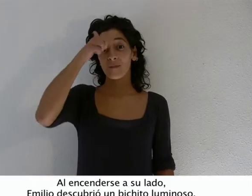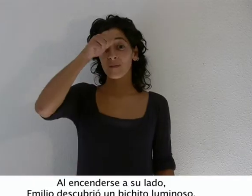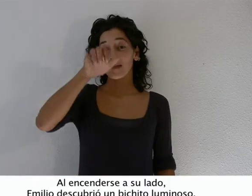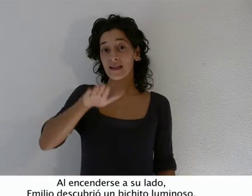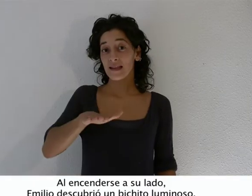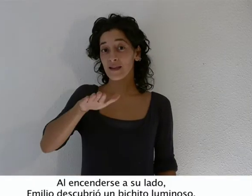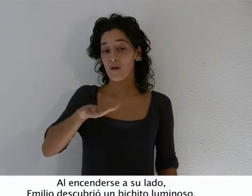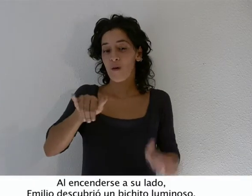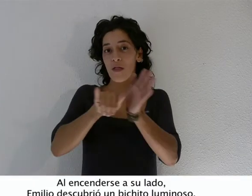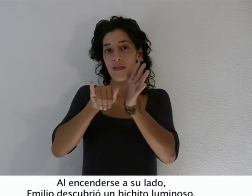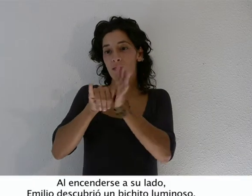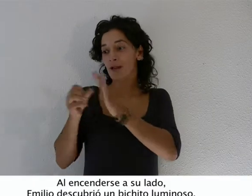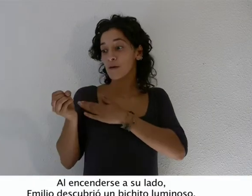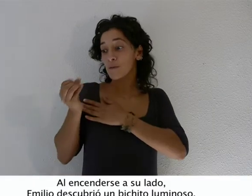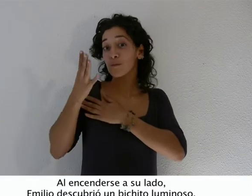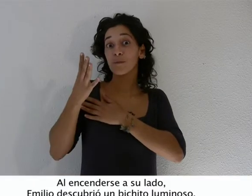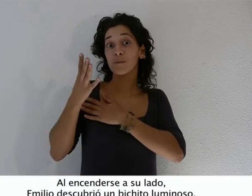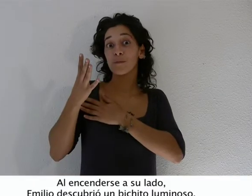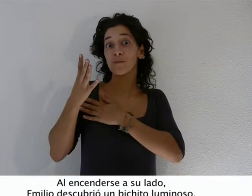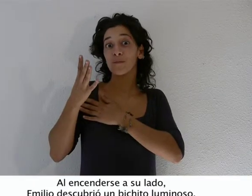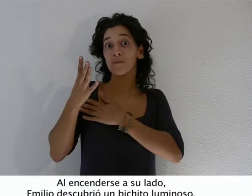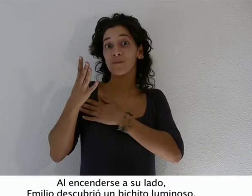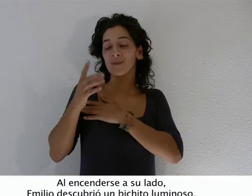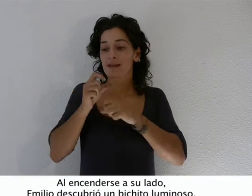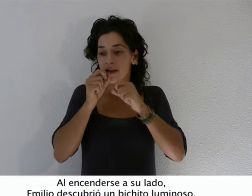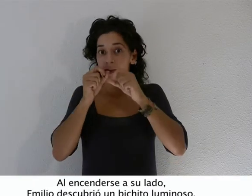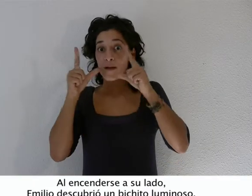Al encenderse a su lado, Emilio descubrió un bichito luminoso.